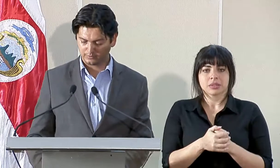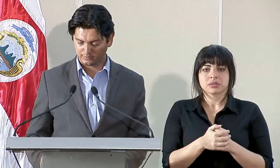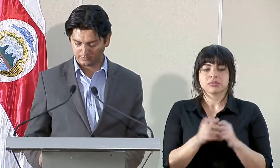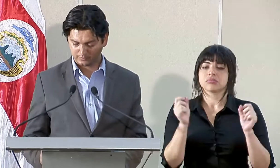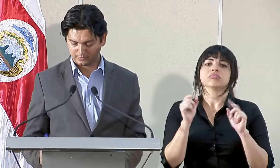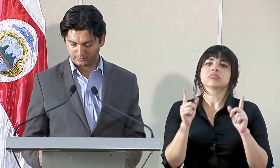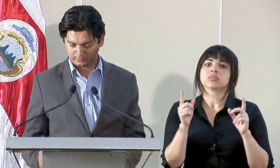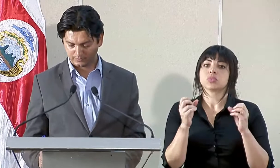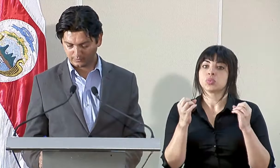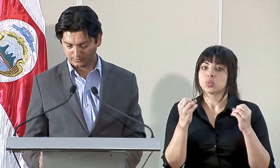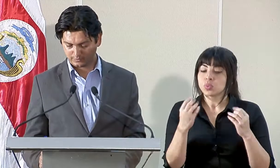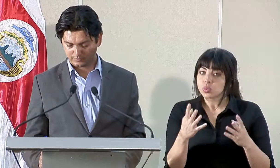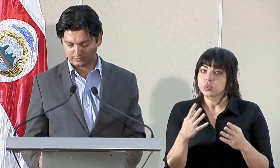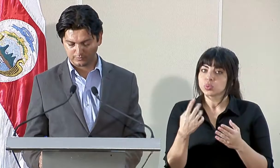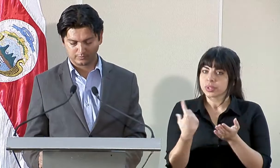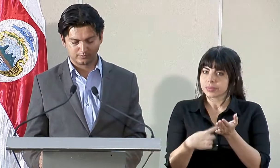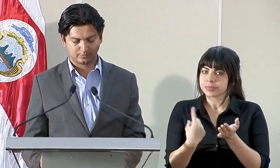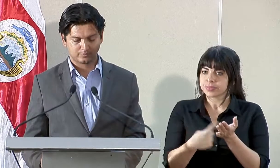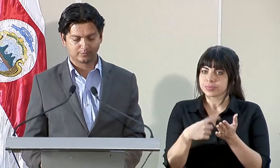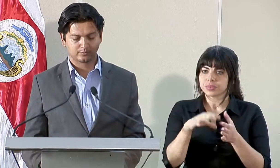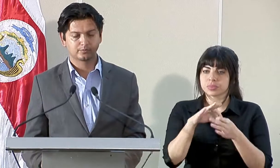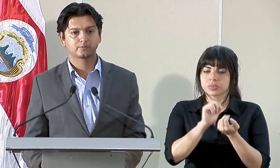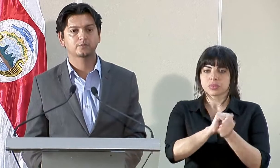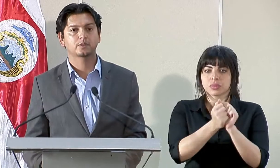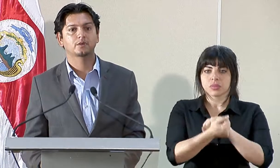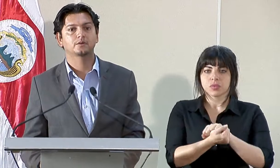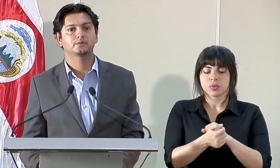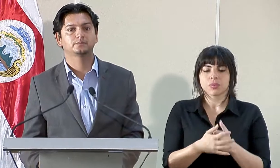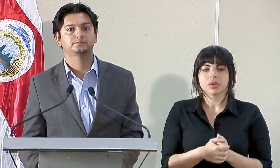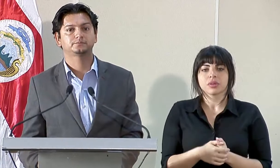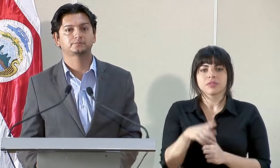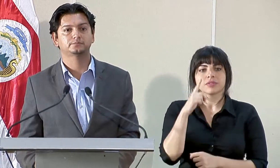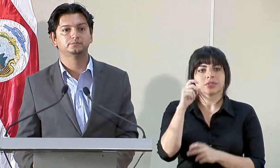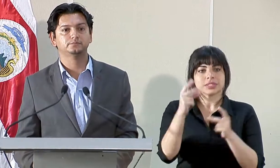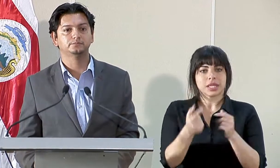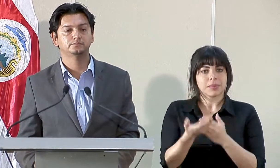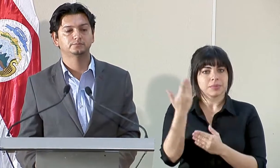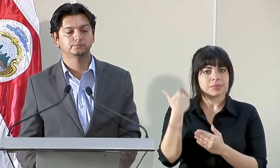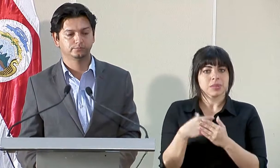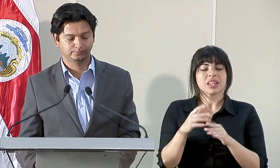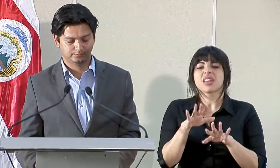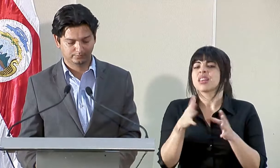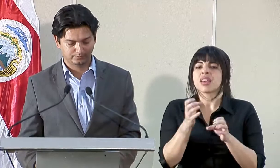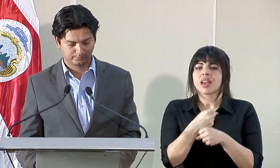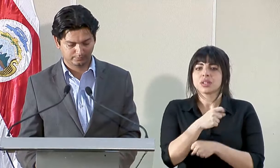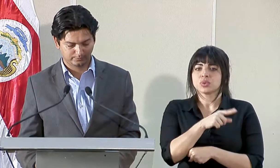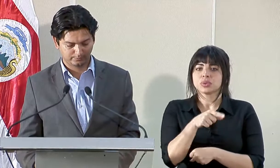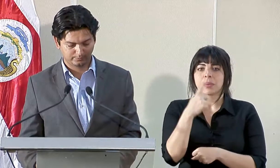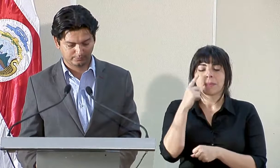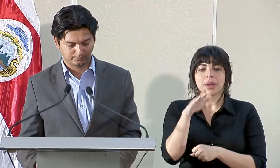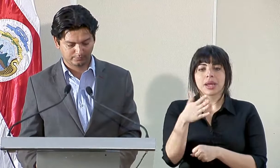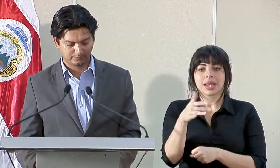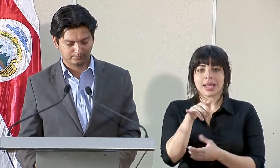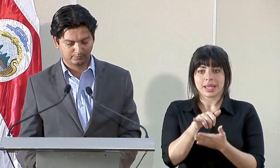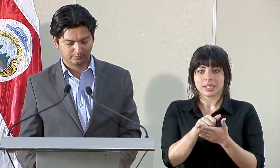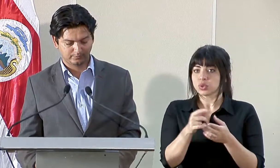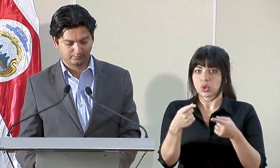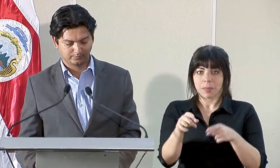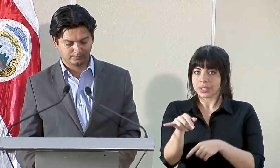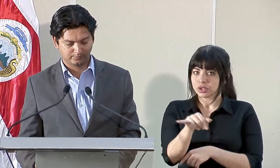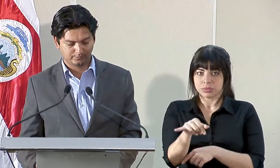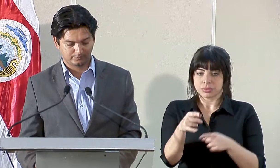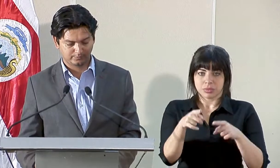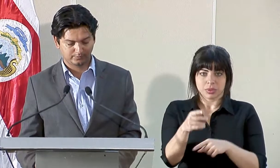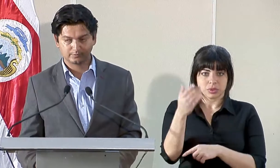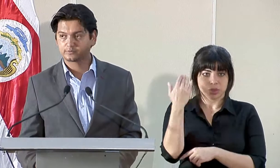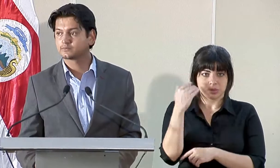despertaron mucha polémica con la reforma fiscal anterior, y qué van a hacer ustedes para que no pase lo mismo que